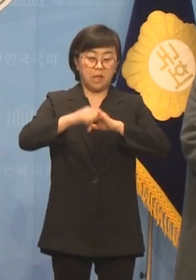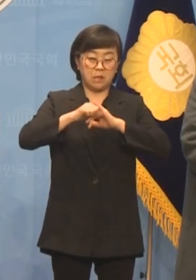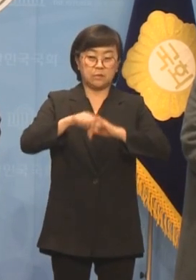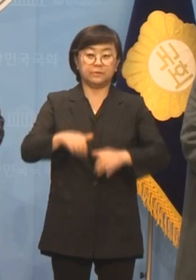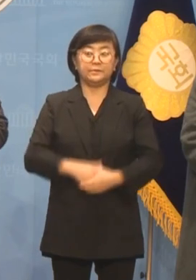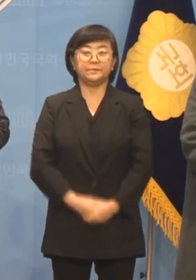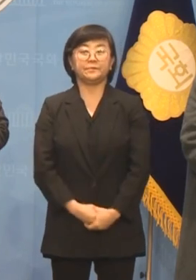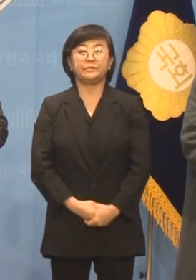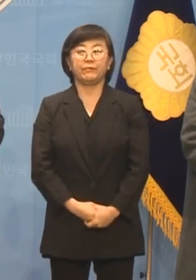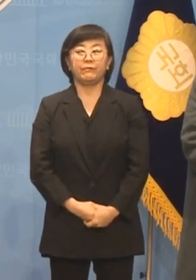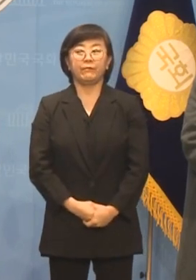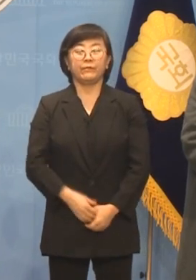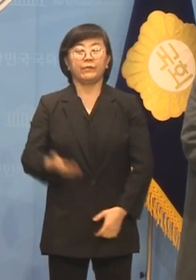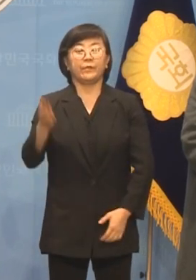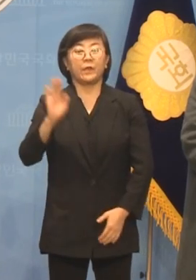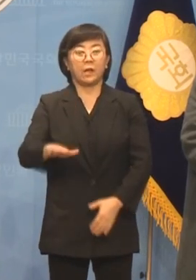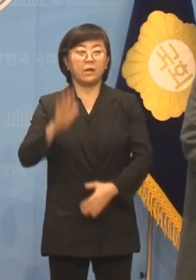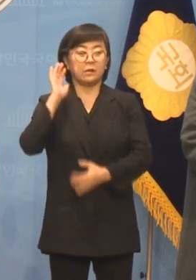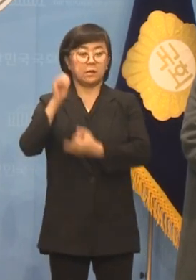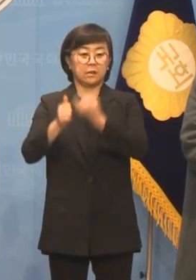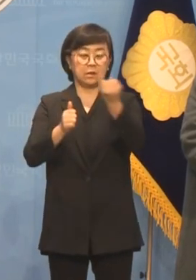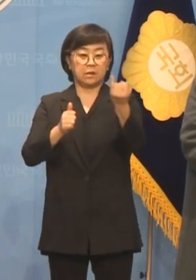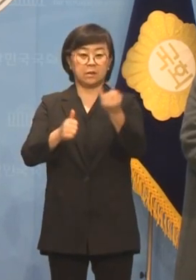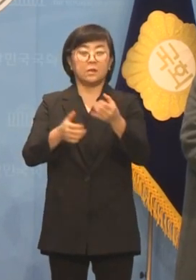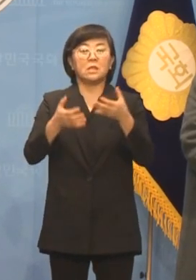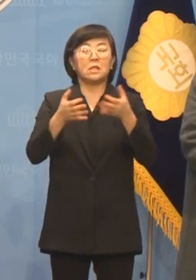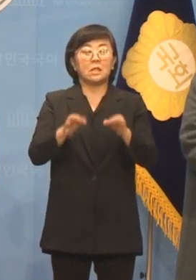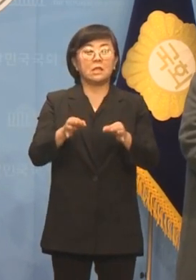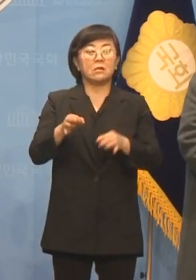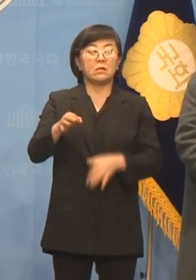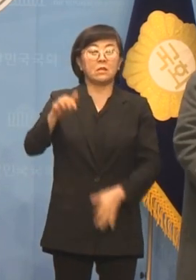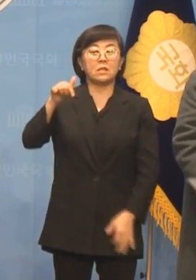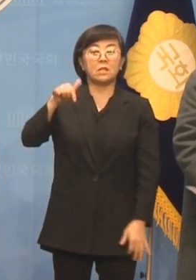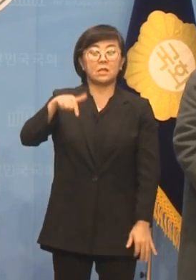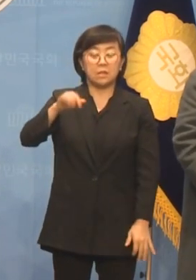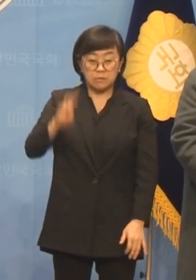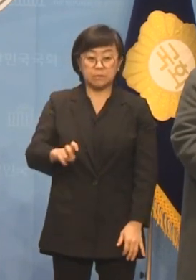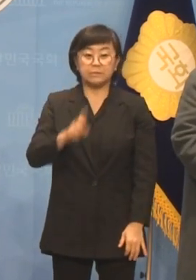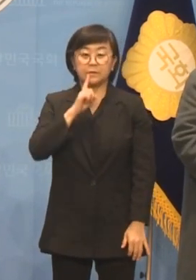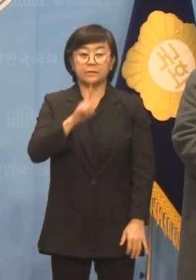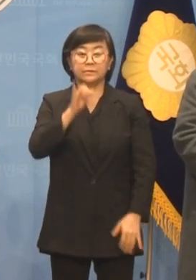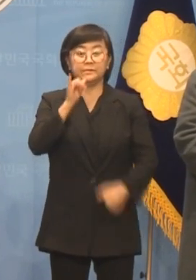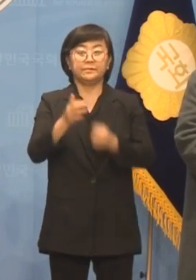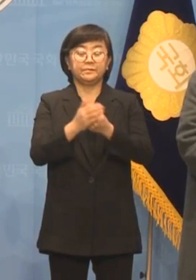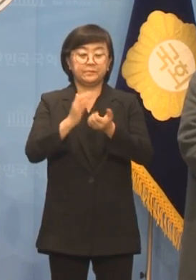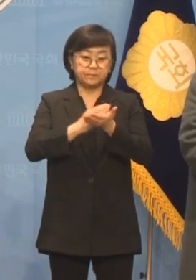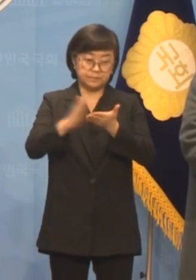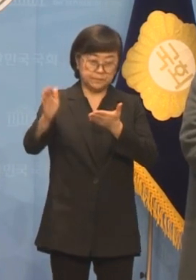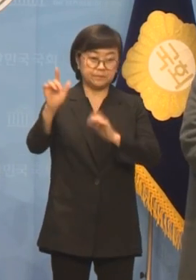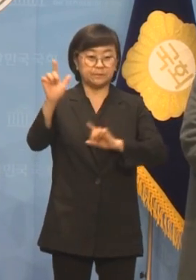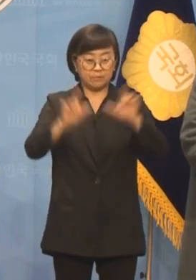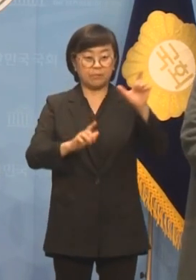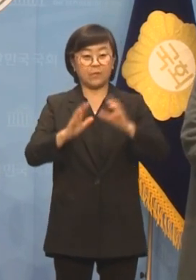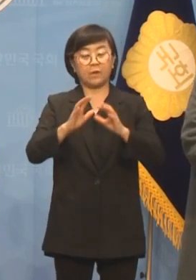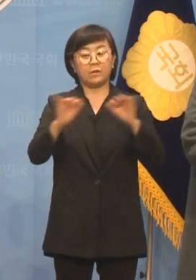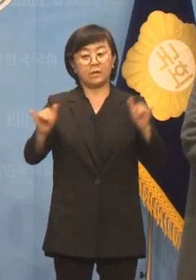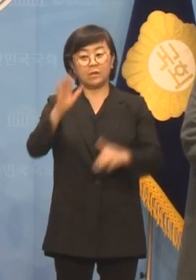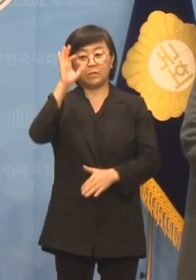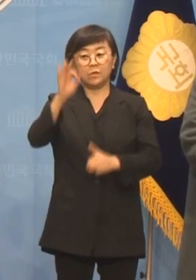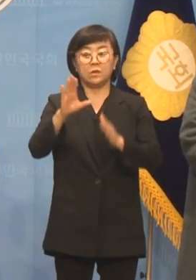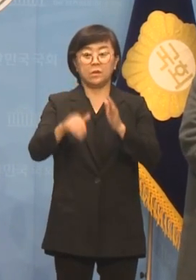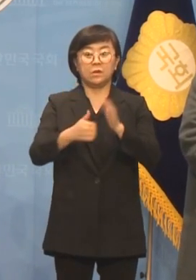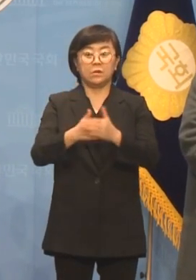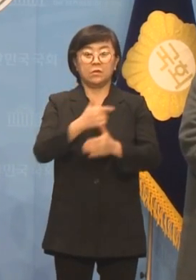아닙니까? 그럼에도 불구하고 김건희 기획자 꺼냈다는 이유만으로 이 내쫓긴 모양새, 정말 우리 국민들이